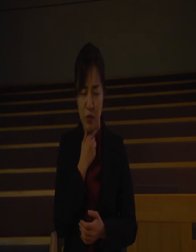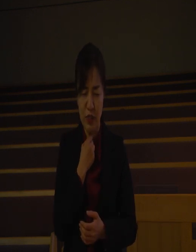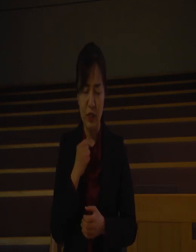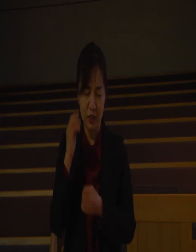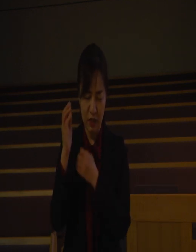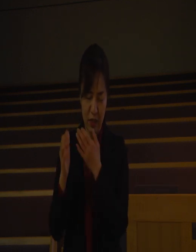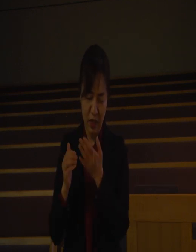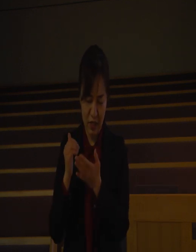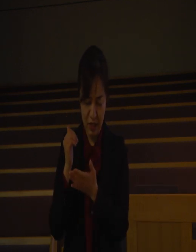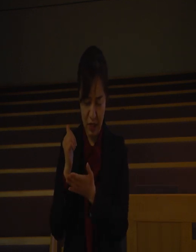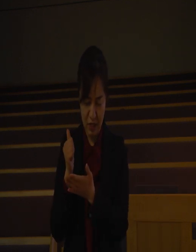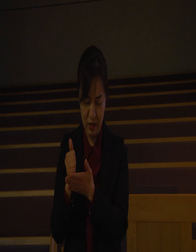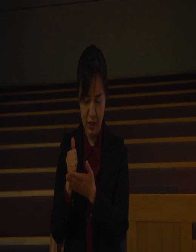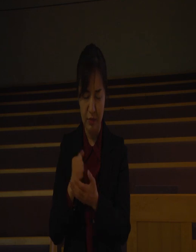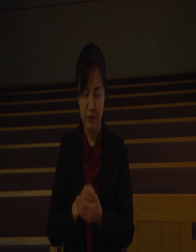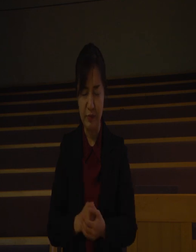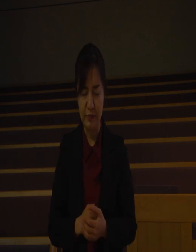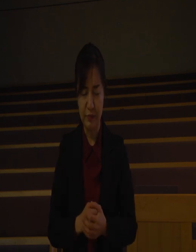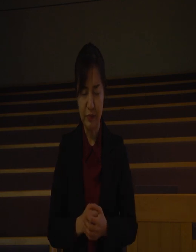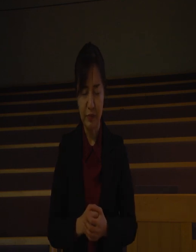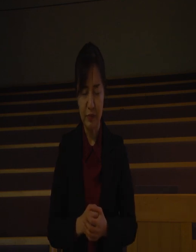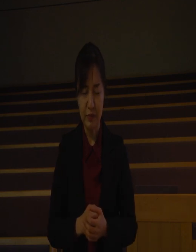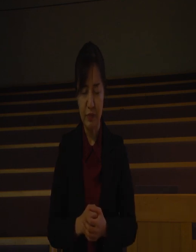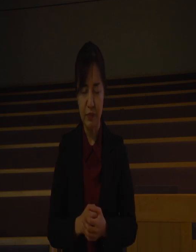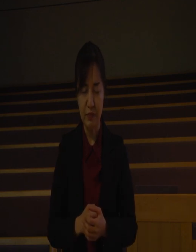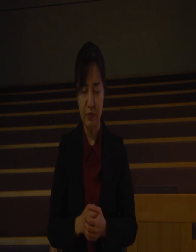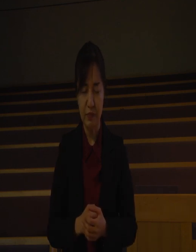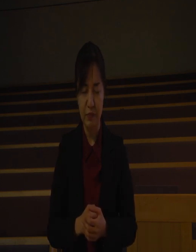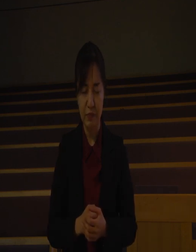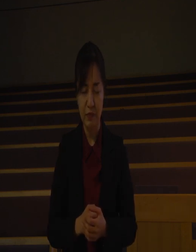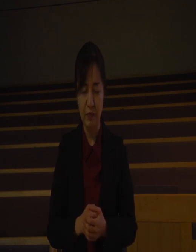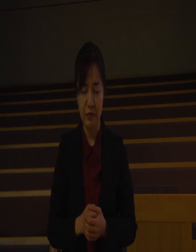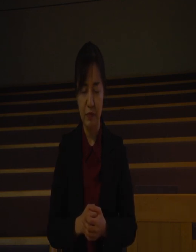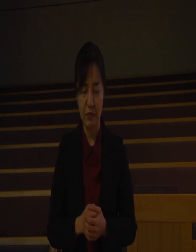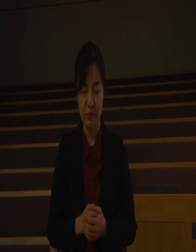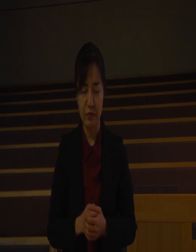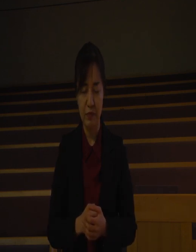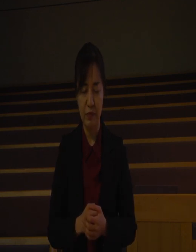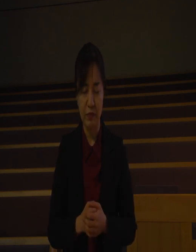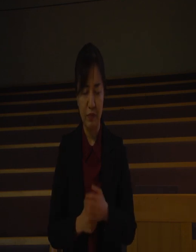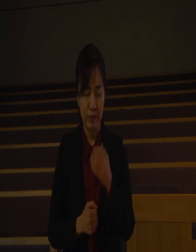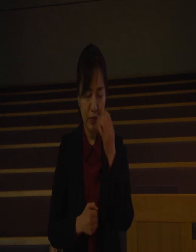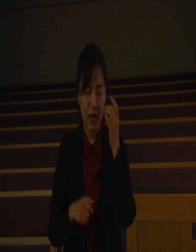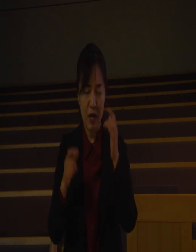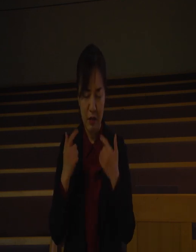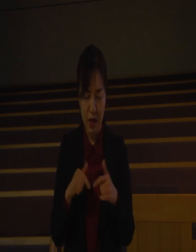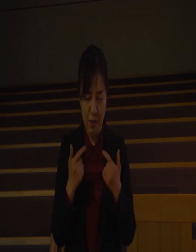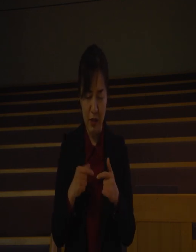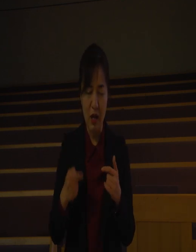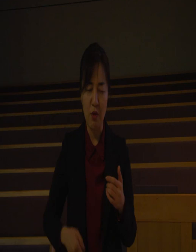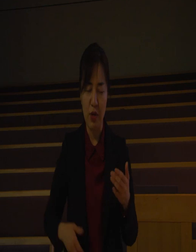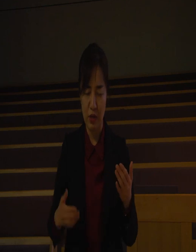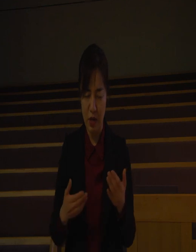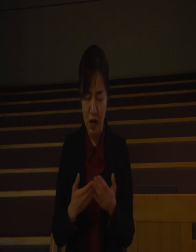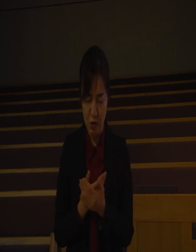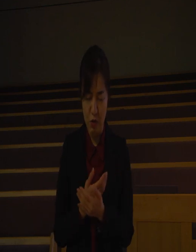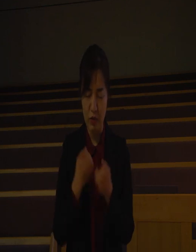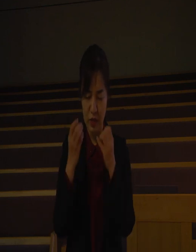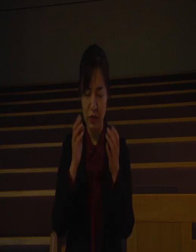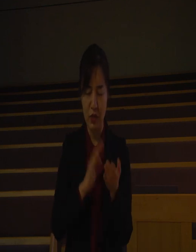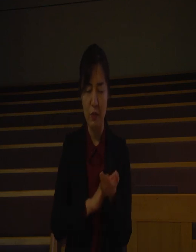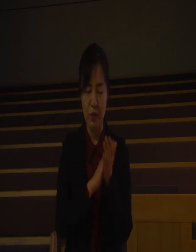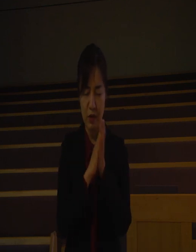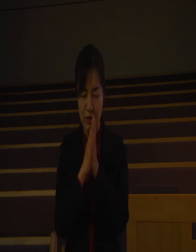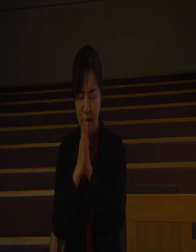말씀하여 주신 줄로 믿습니다. 그 영원한 주님의 그 구원의 은혜를 아버지 기억하며 날마다 회개의 자리를